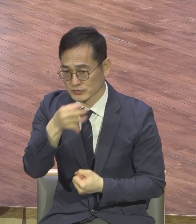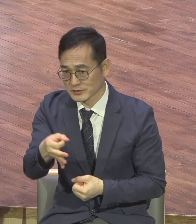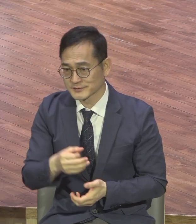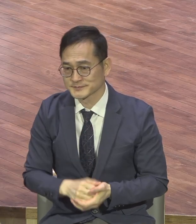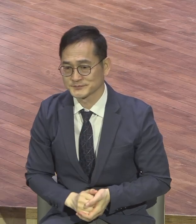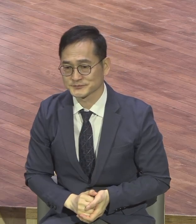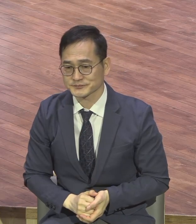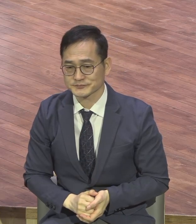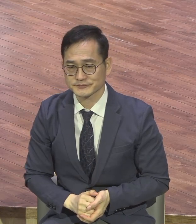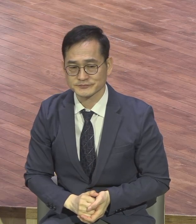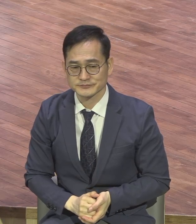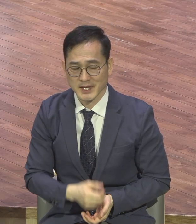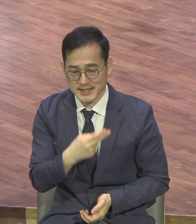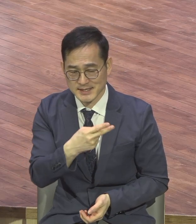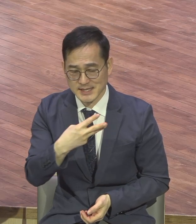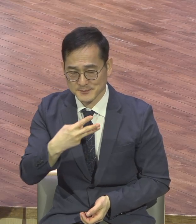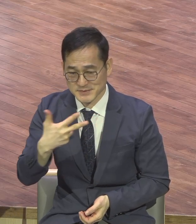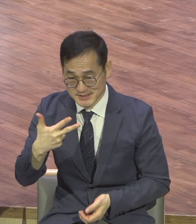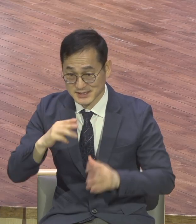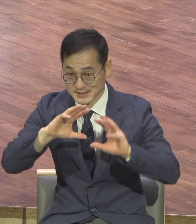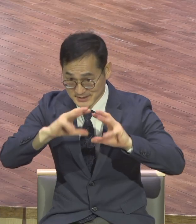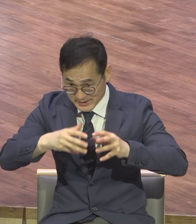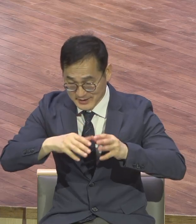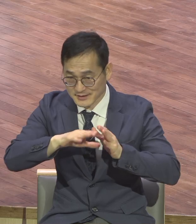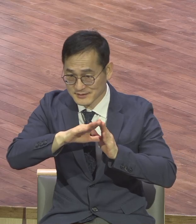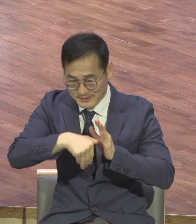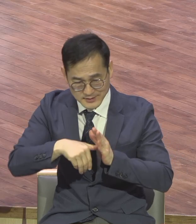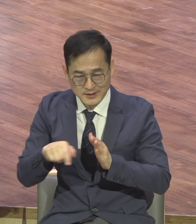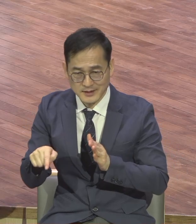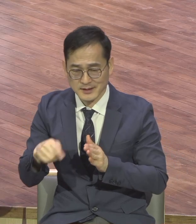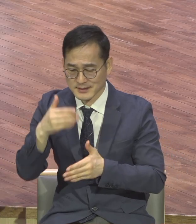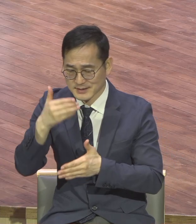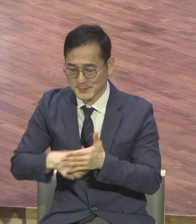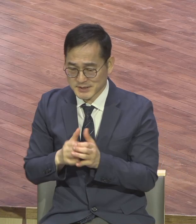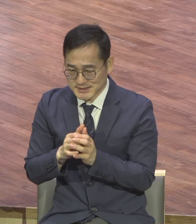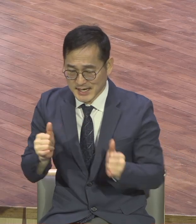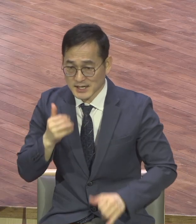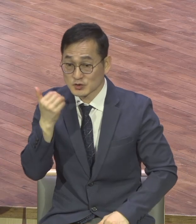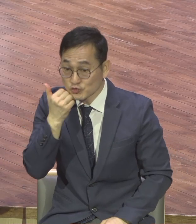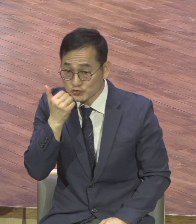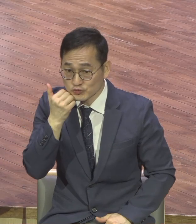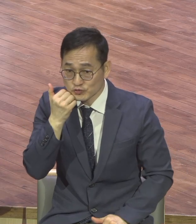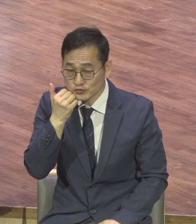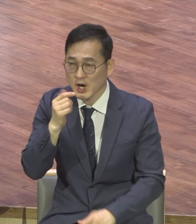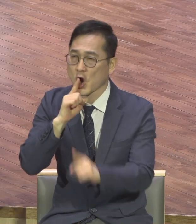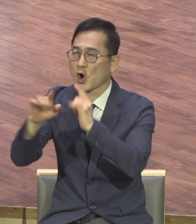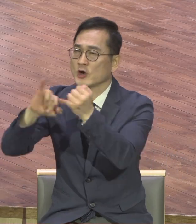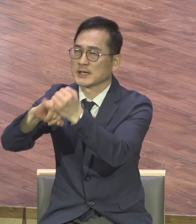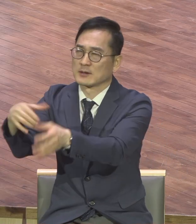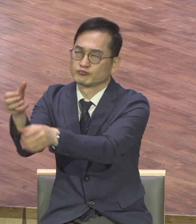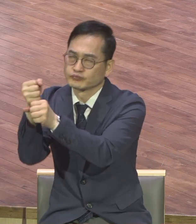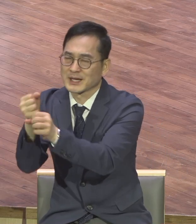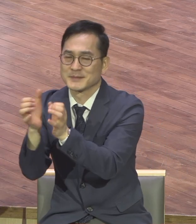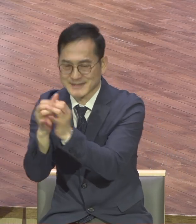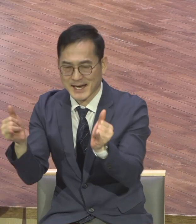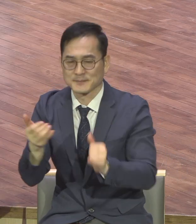그렇다면 이 시대의 남은 자, 237 시대의 남은 자가 누구냐? 여러분 바로 언약 잡고 있는